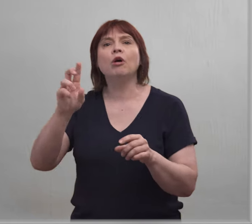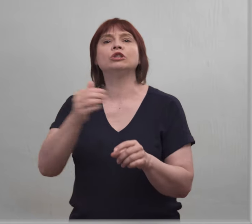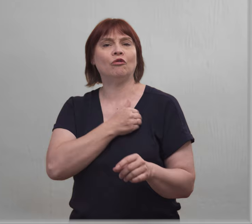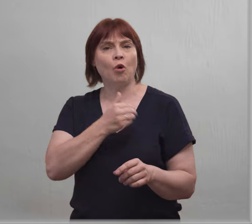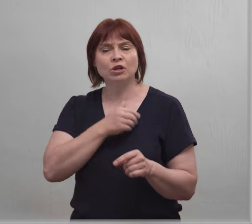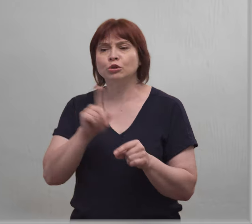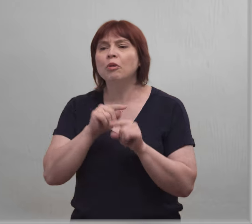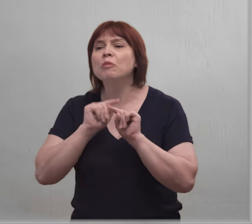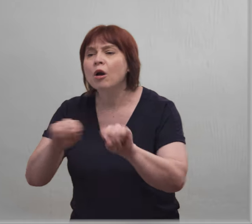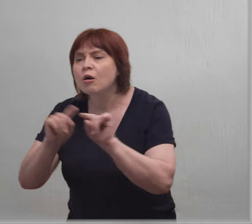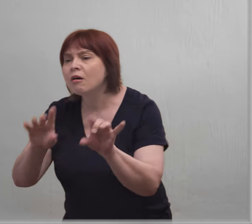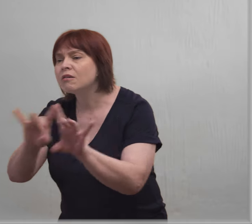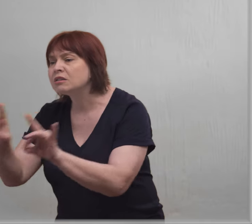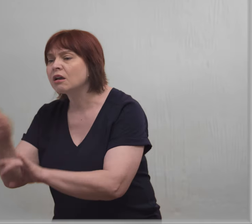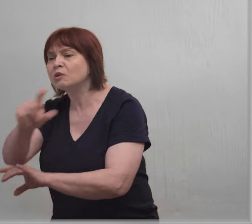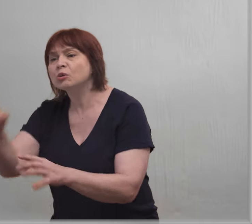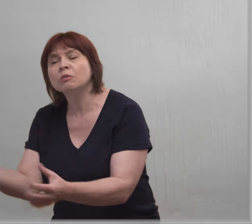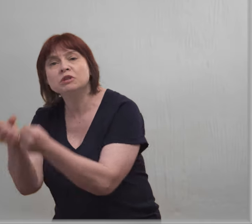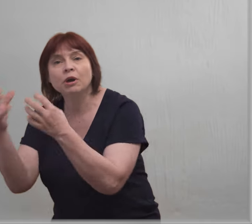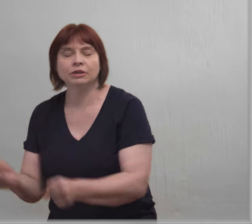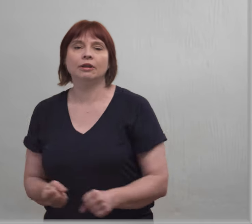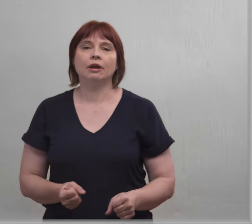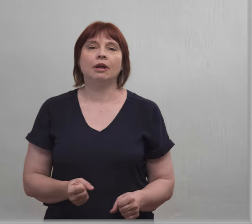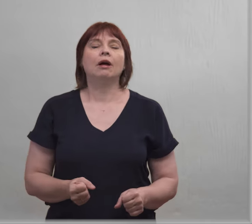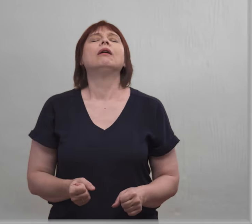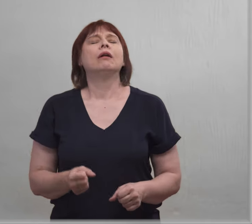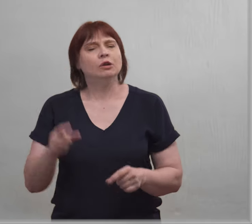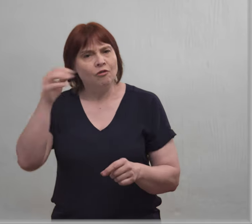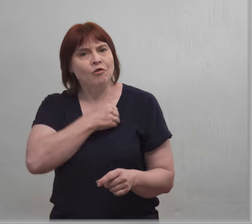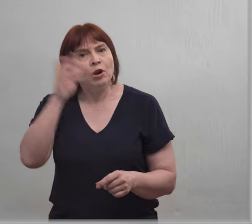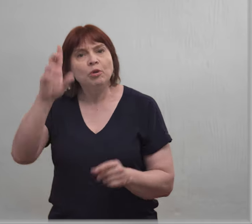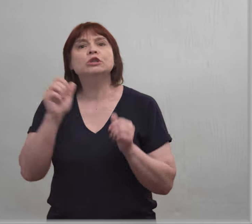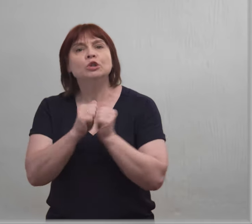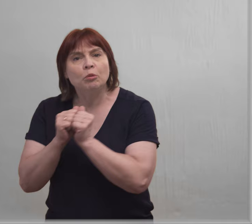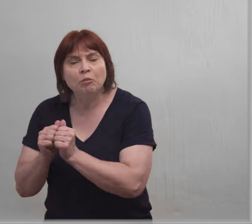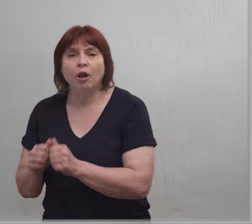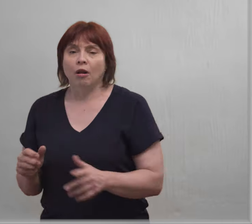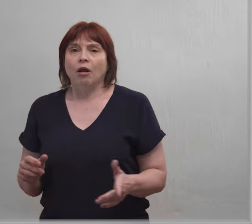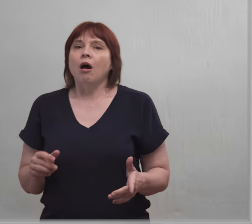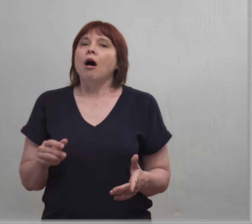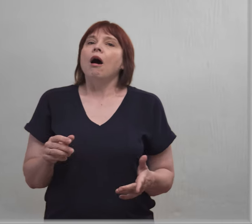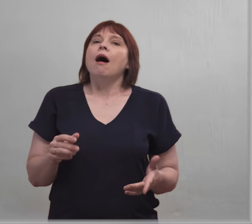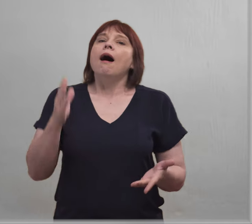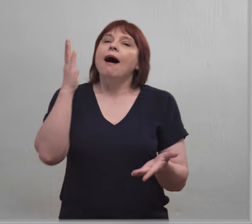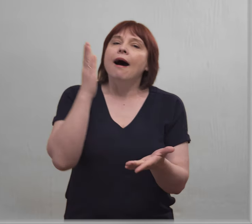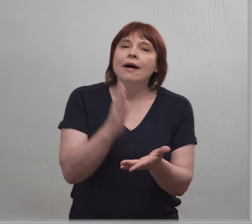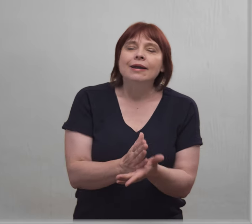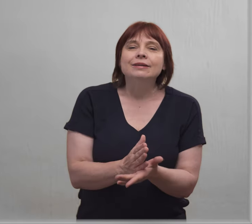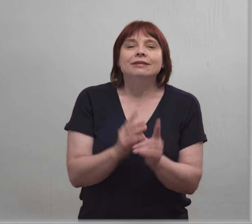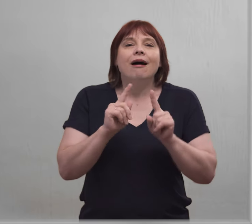Но есть, я называю это уникальное призвание. То есть есть открытая воля Божья, есть